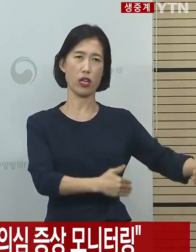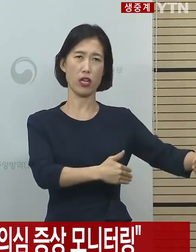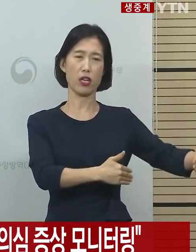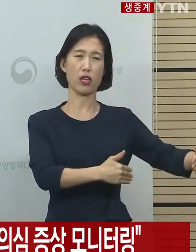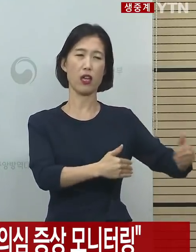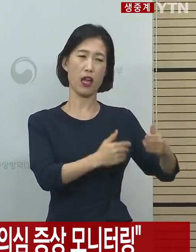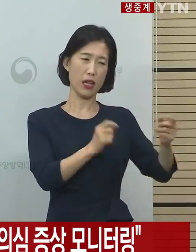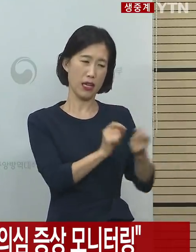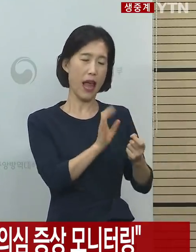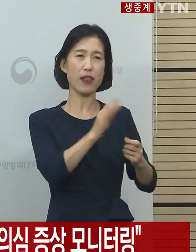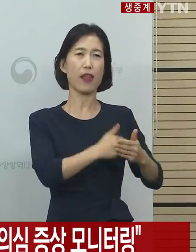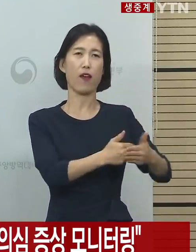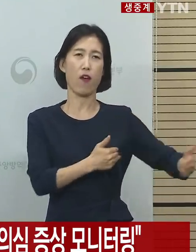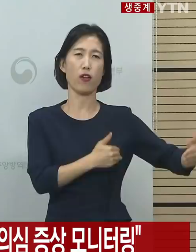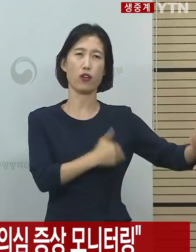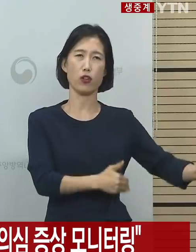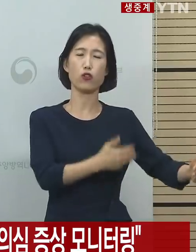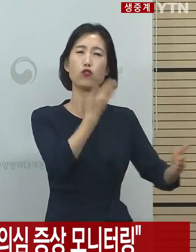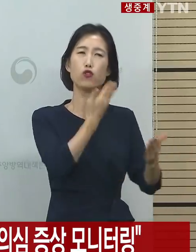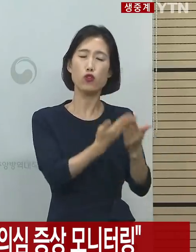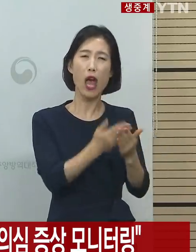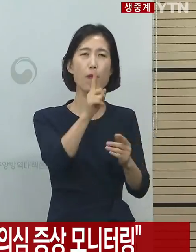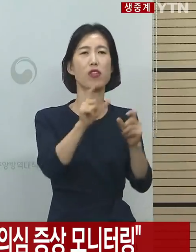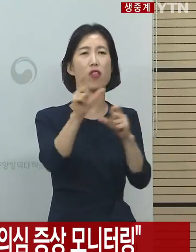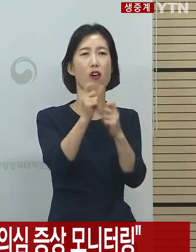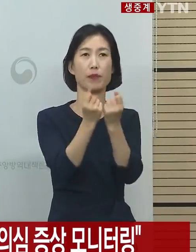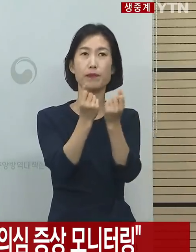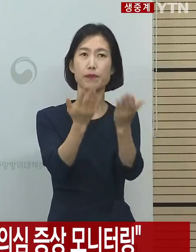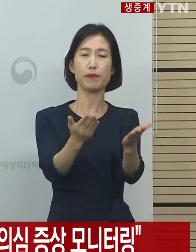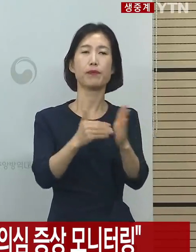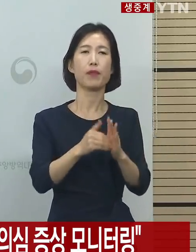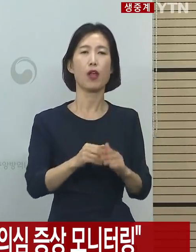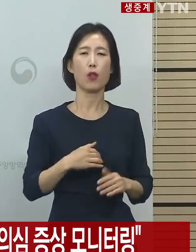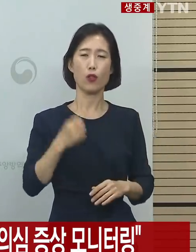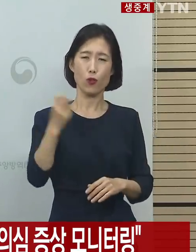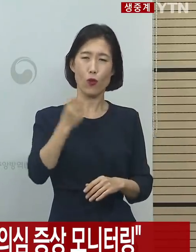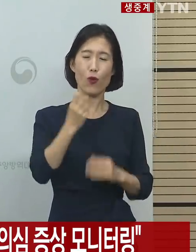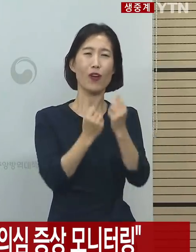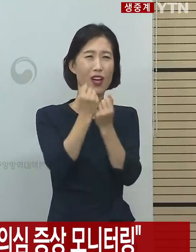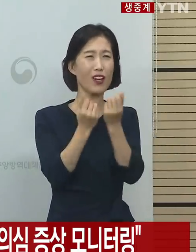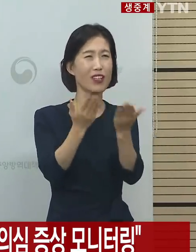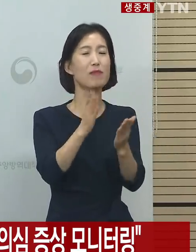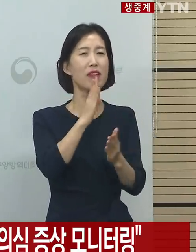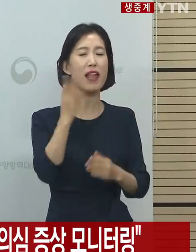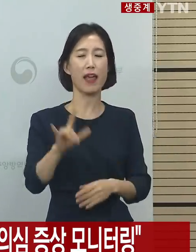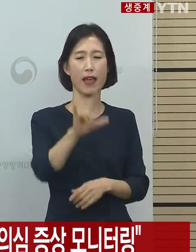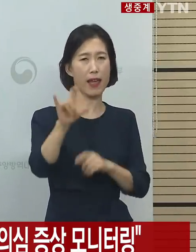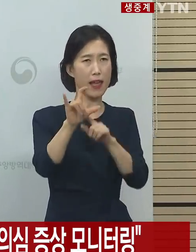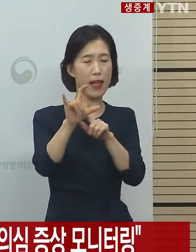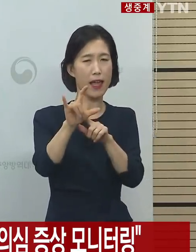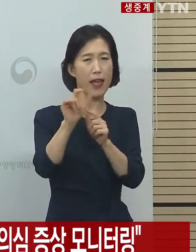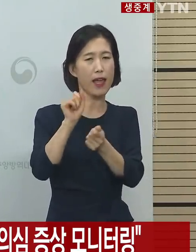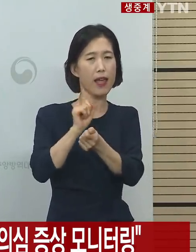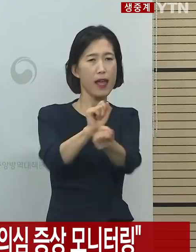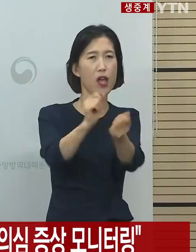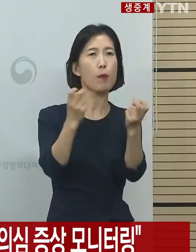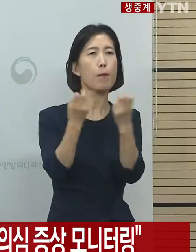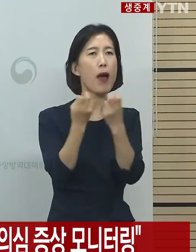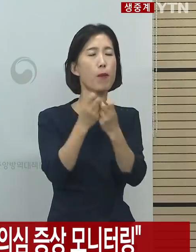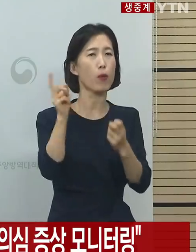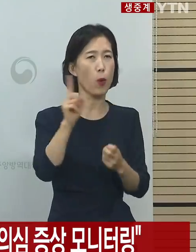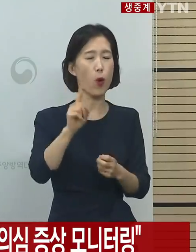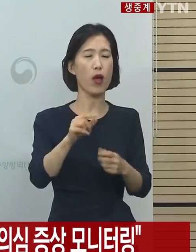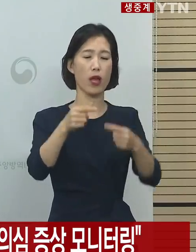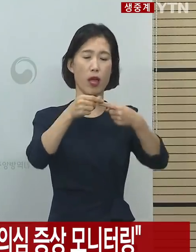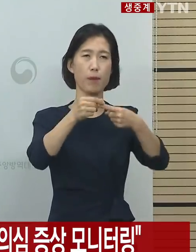것이 중요하다는 말씀 다시 한번 드립니다. 계속 말씀드린 것처럼 코로나19의 전파 경로는